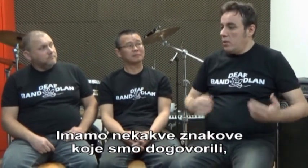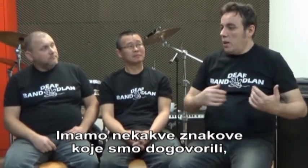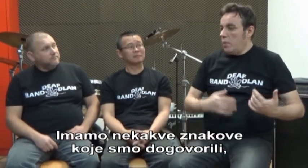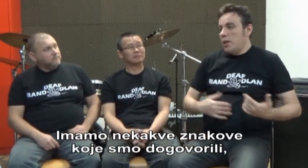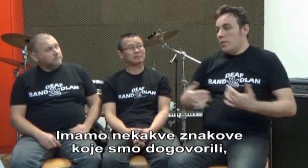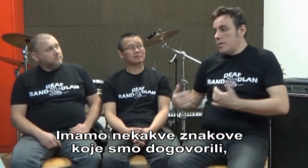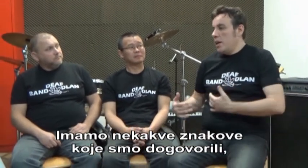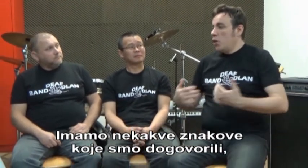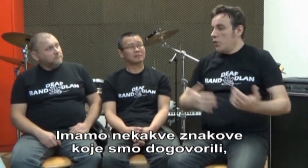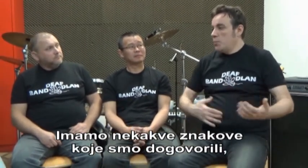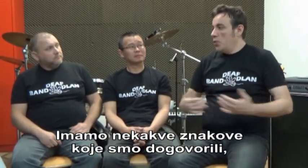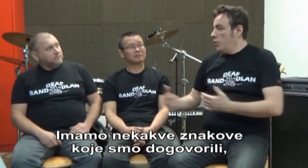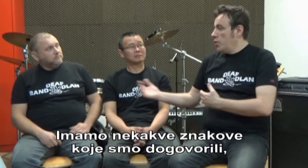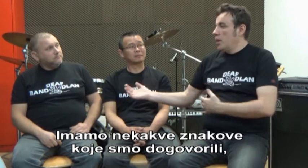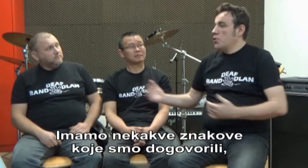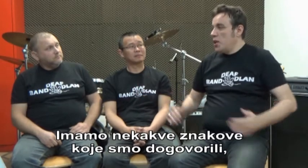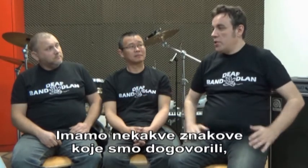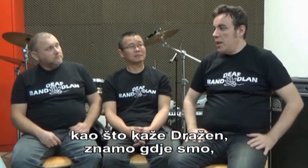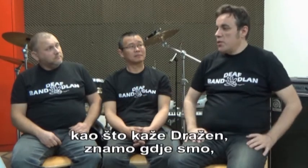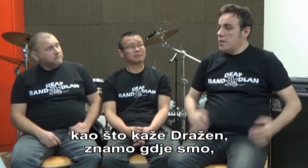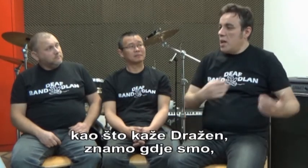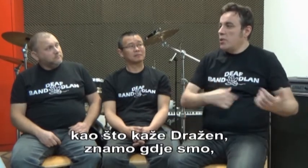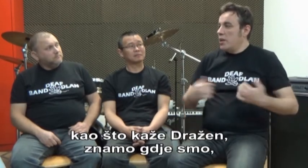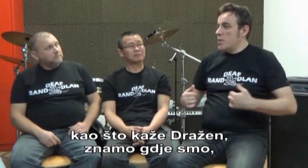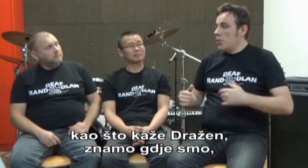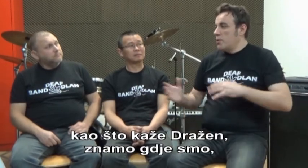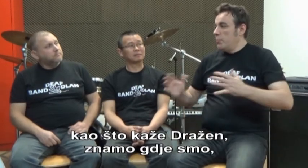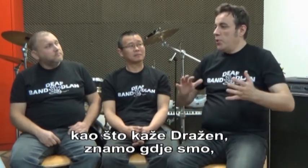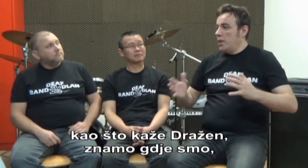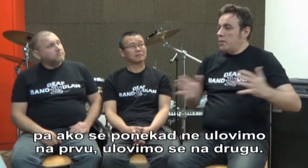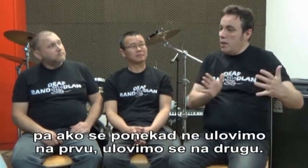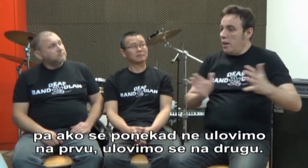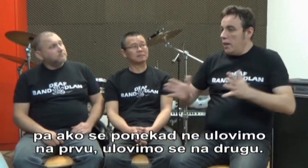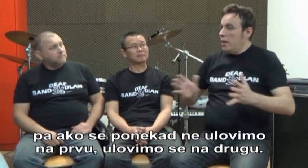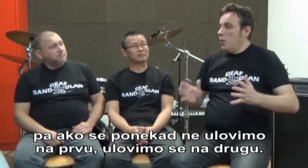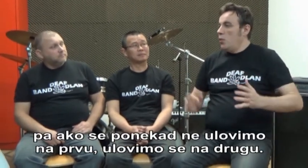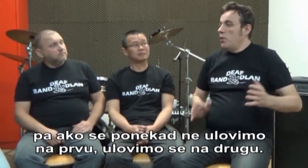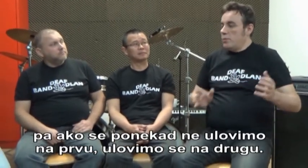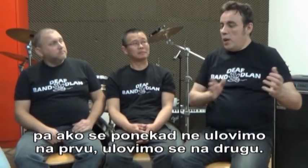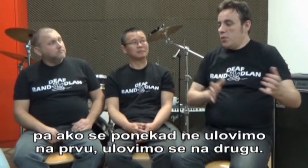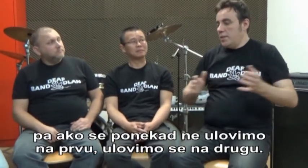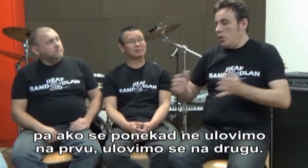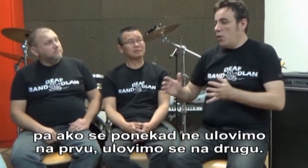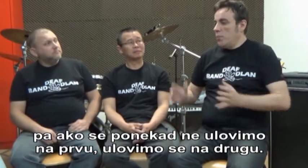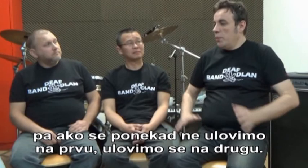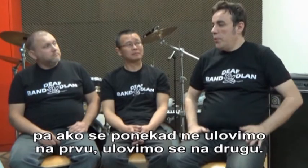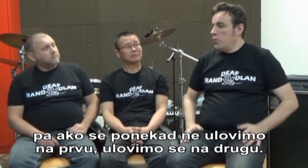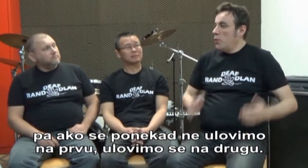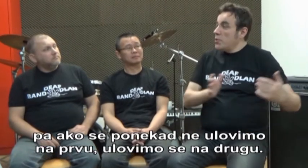Imamo nekakve znakove koje smo dogovorili, kao što kaže Dražen, znamo gdje smo, ako se ponekad i ulovi, ako se ne ulovimo na prvu, ulovimo se na